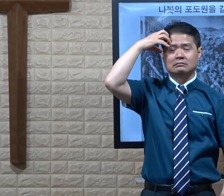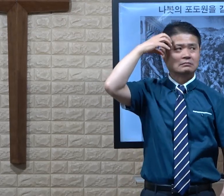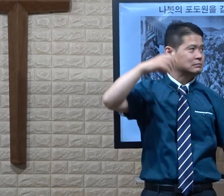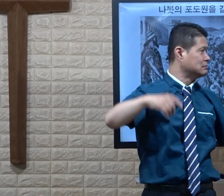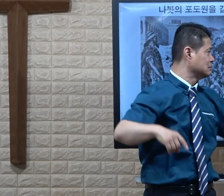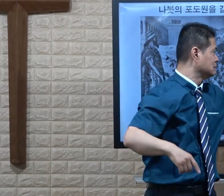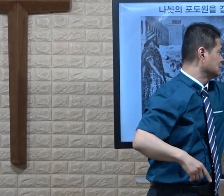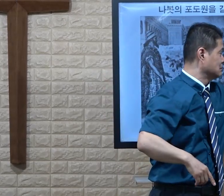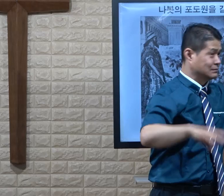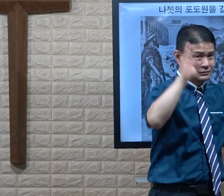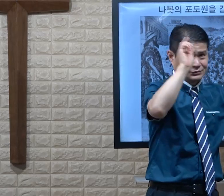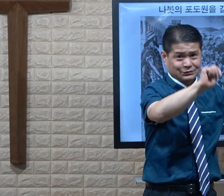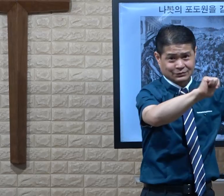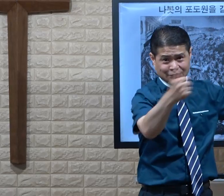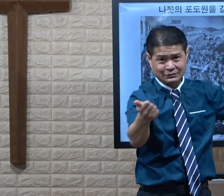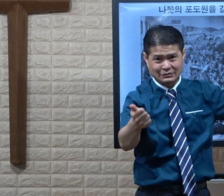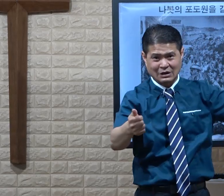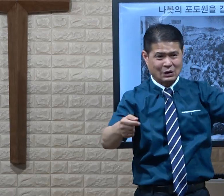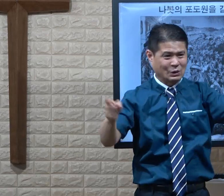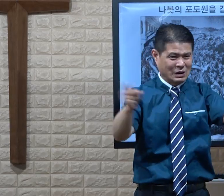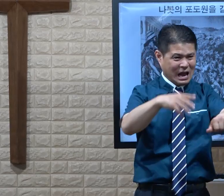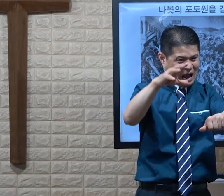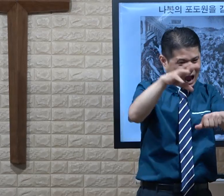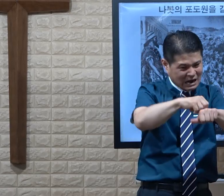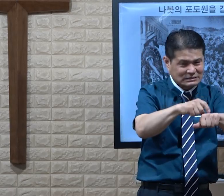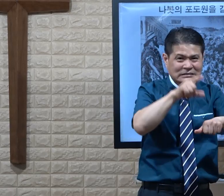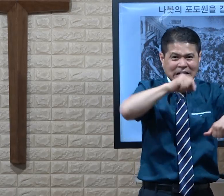라는 말을 왕과 이사벨이 들었고